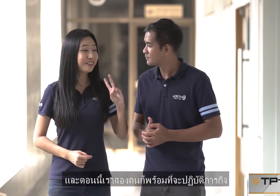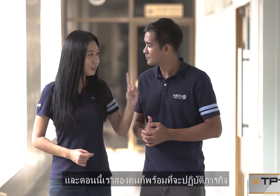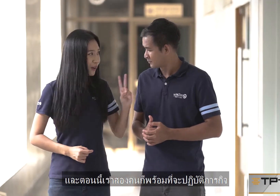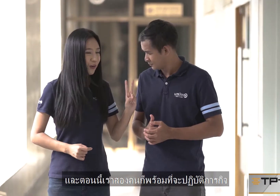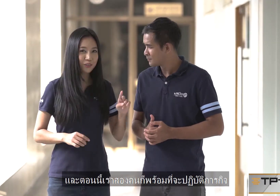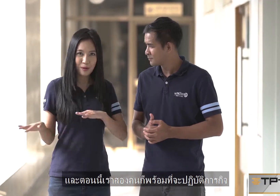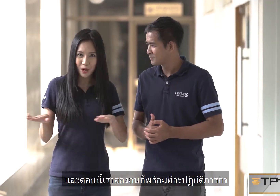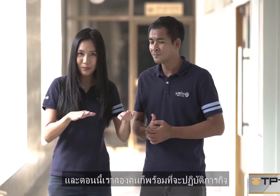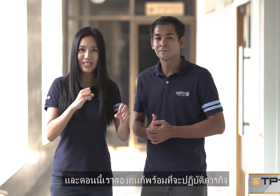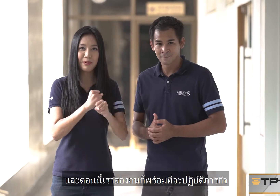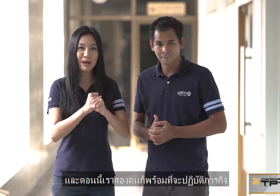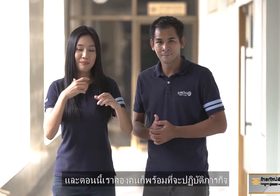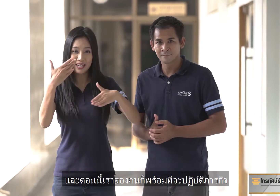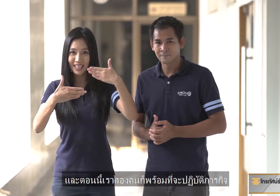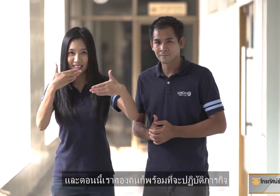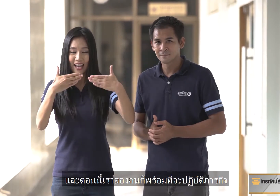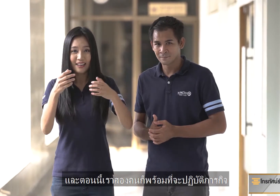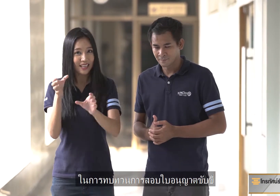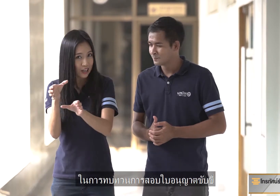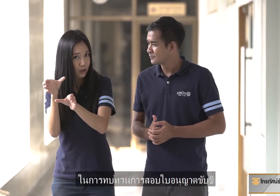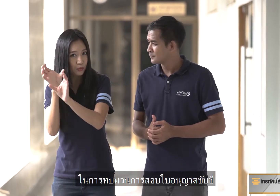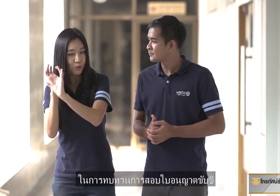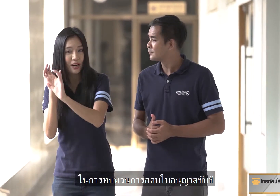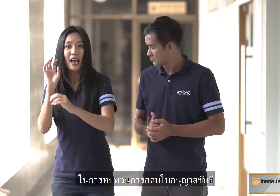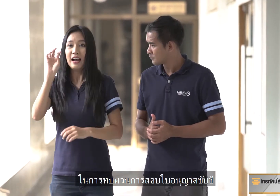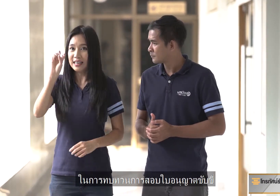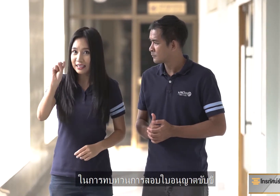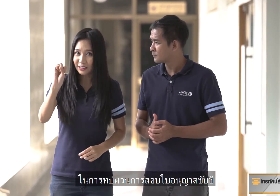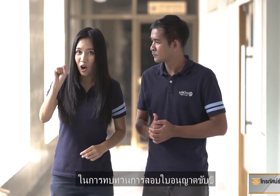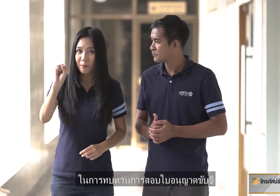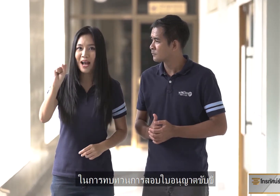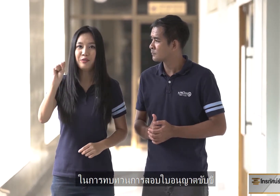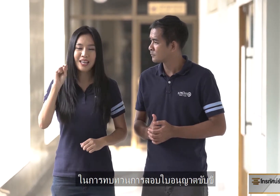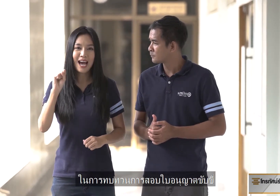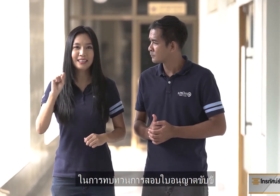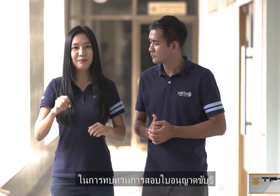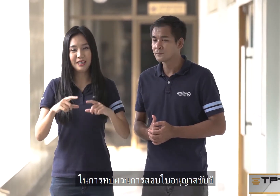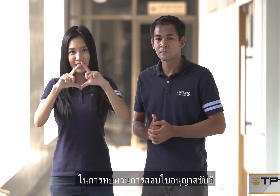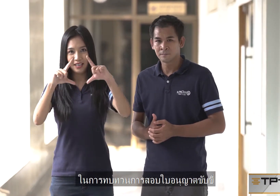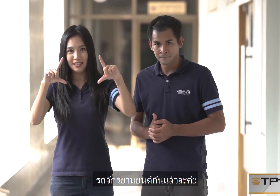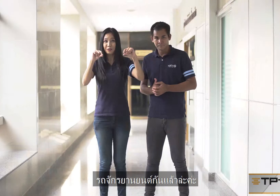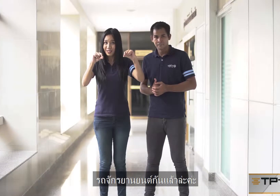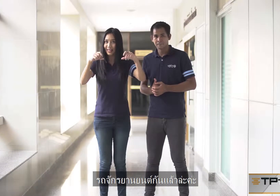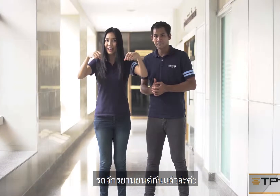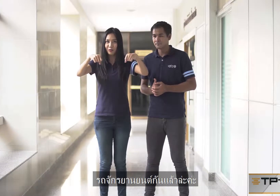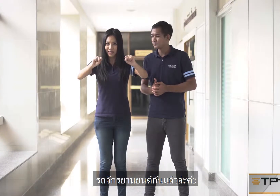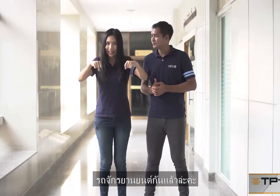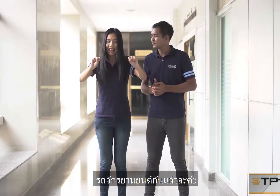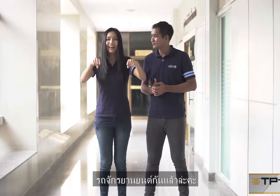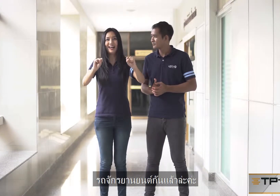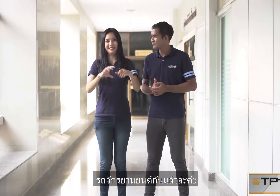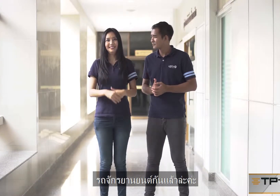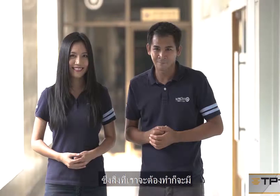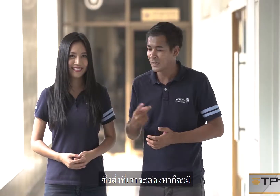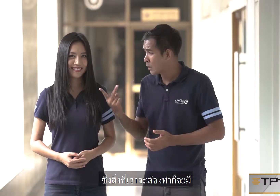และตอนนี้เราสองคนก็พร้อมที่จะปฏิบัติภารกิจในการทบทวนการสอบใบอนุญาตขับขี่รถจักรยานยนต์กันแล้ว